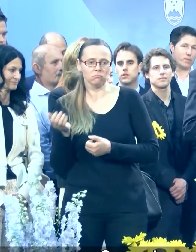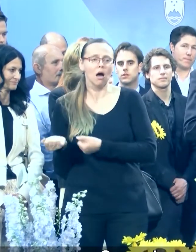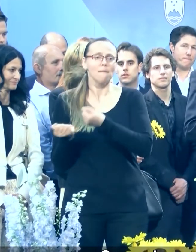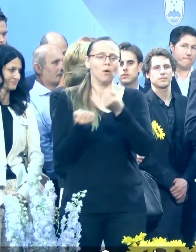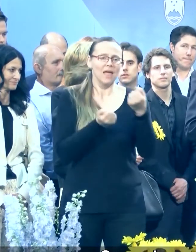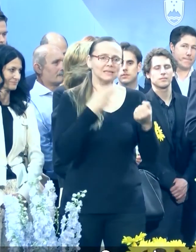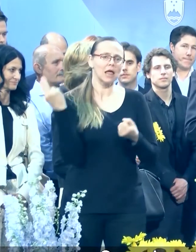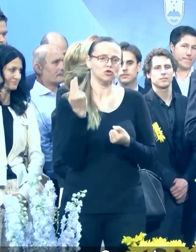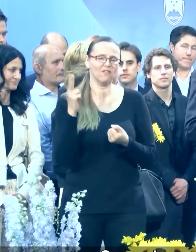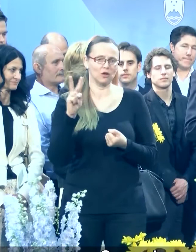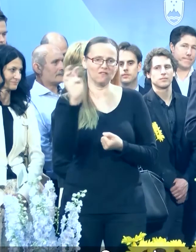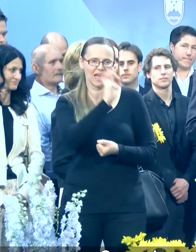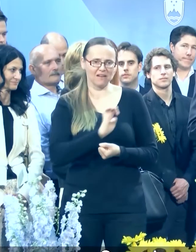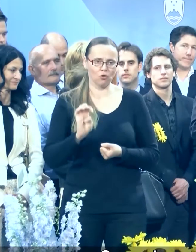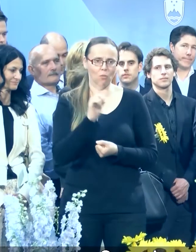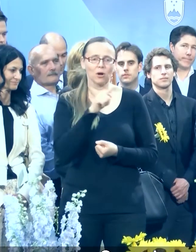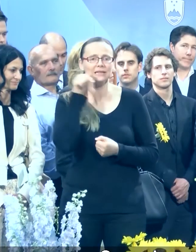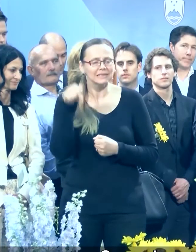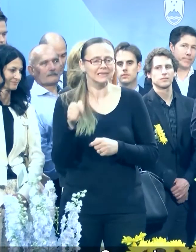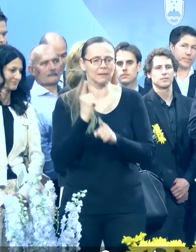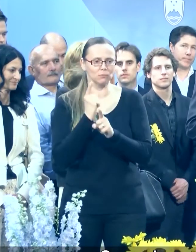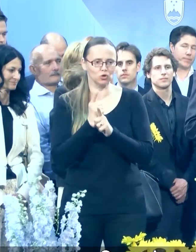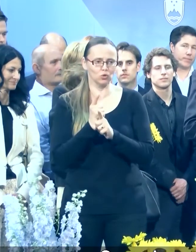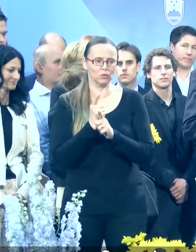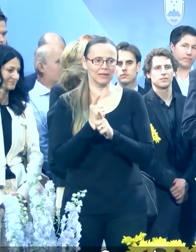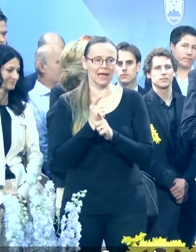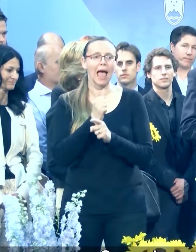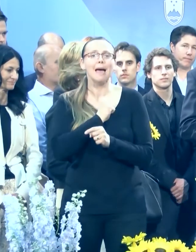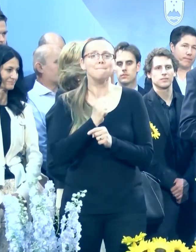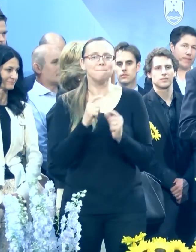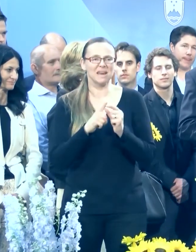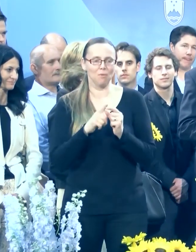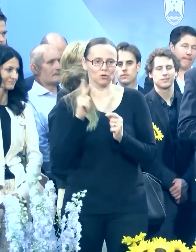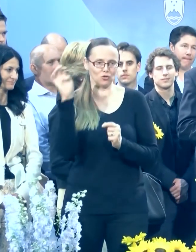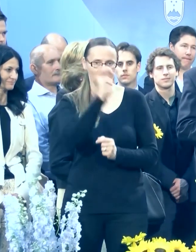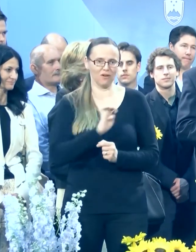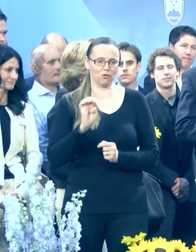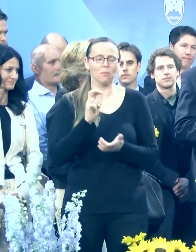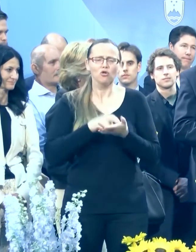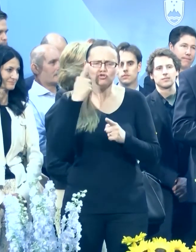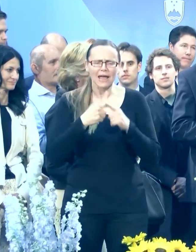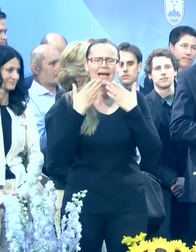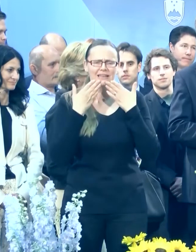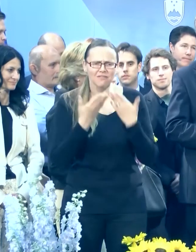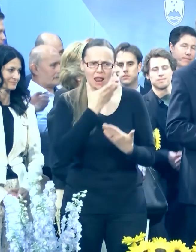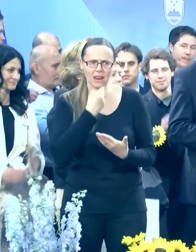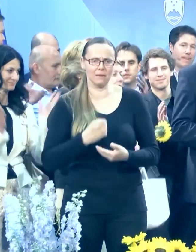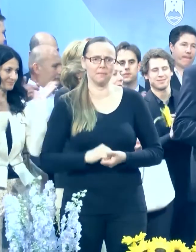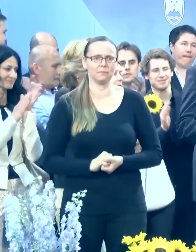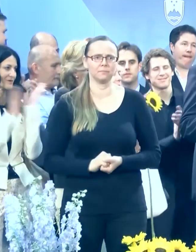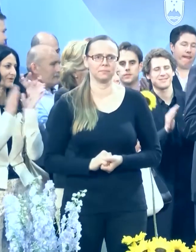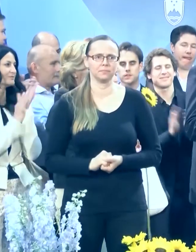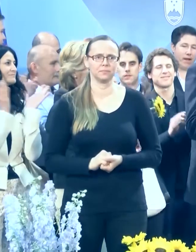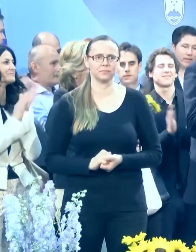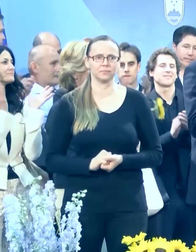Slovenijo v Evropo in s tem tudi Primorsko v Evropo. Še enkrat hvala lepa.